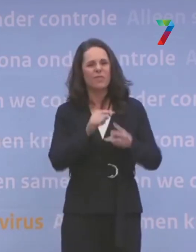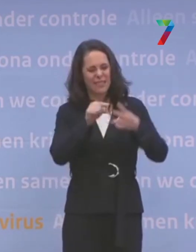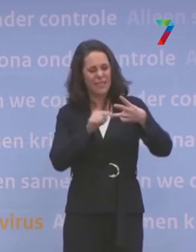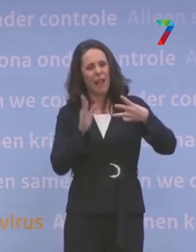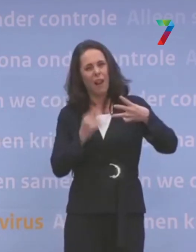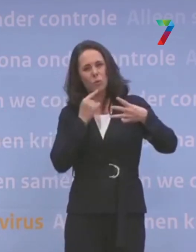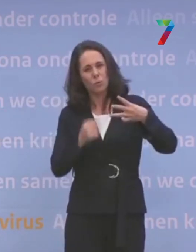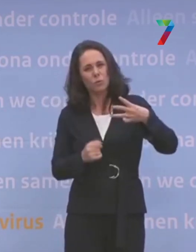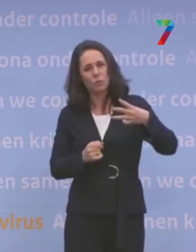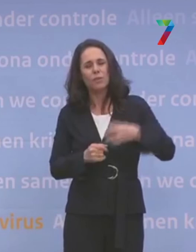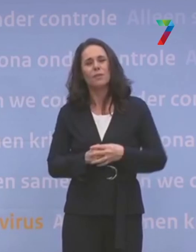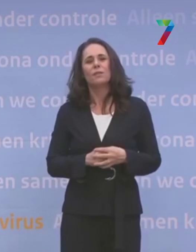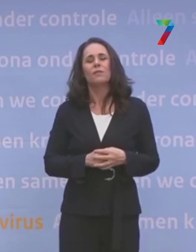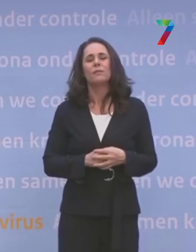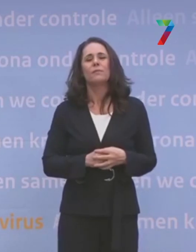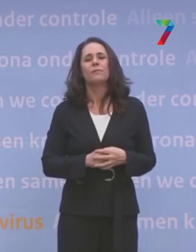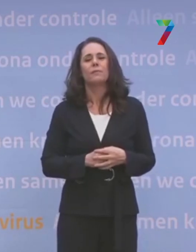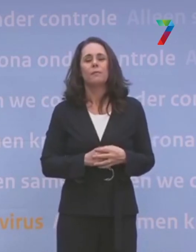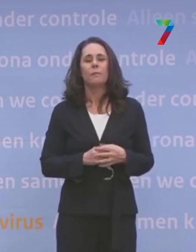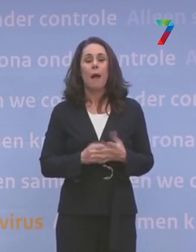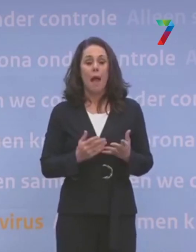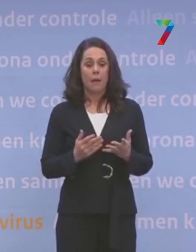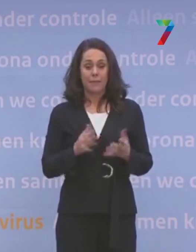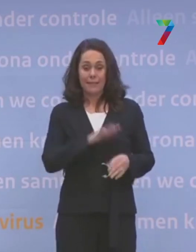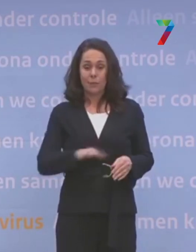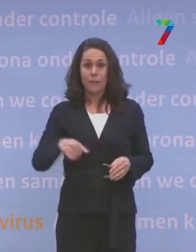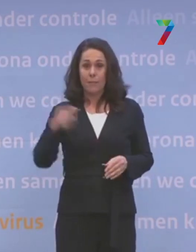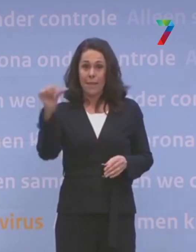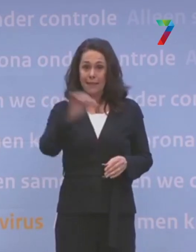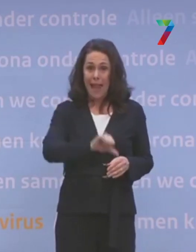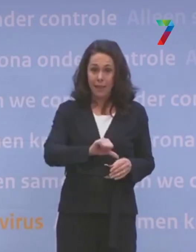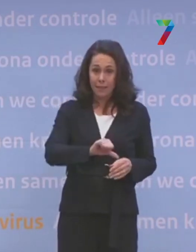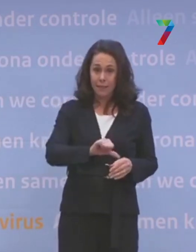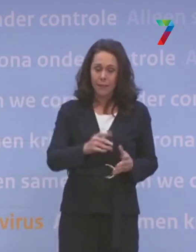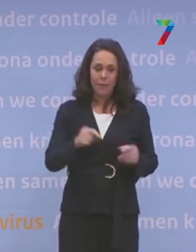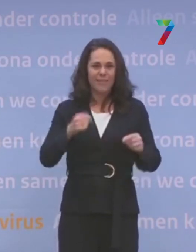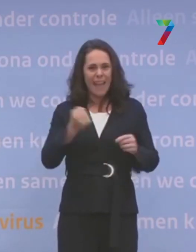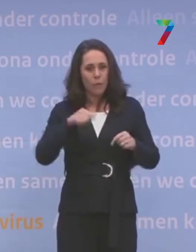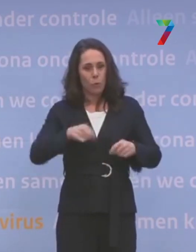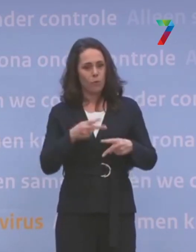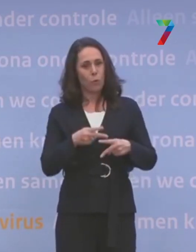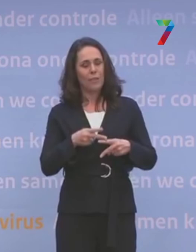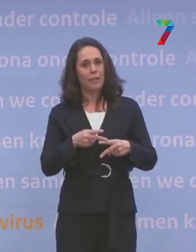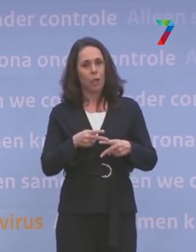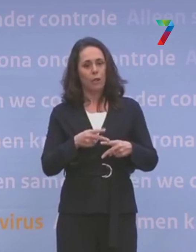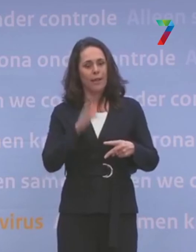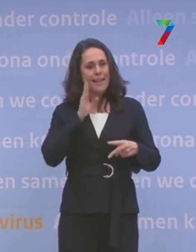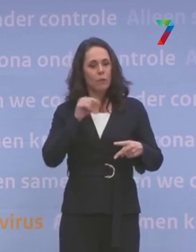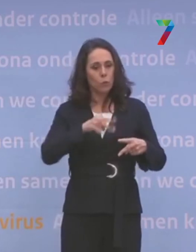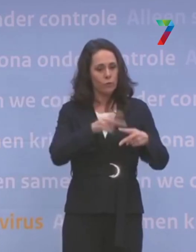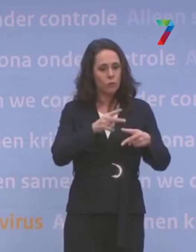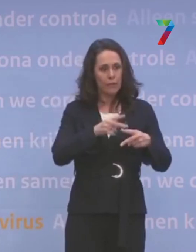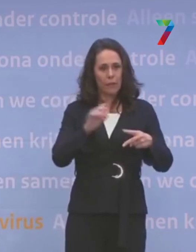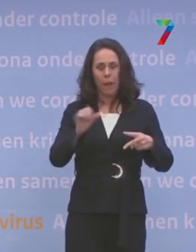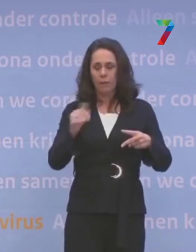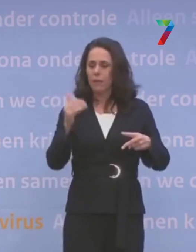noemde. Maar zou het zo zijn dat dingen ineens verslechteren? En daarom doen we het ook zo voorzichtig. Je doet liever nu voorzichtig dat je niet spijt hebt. Maar het zou